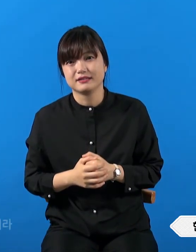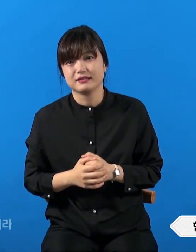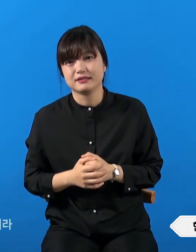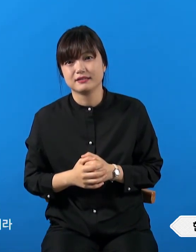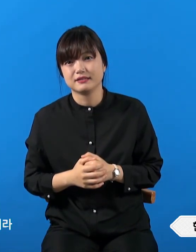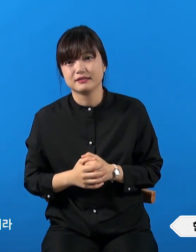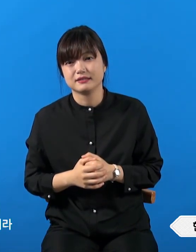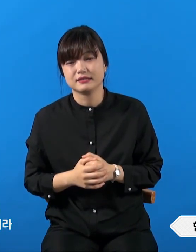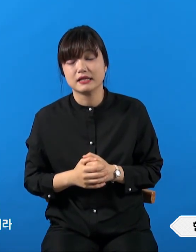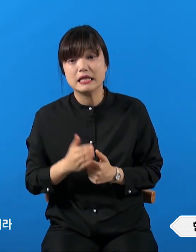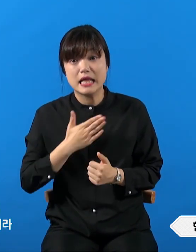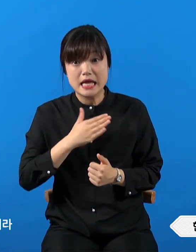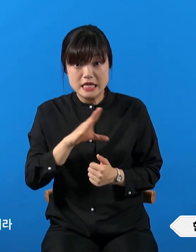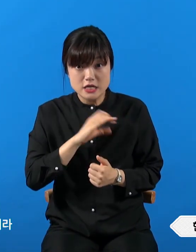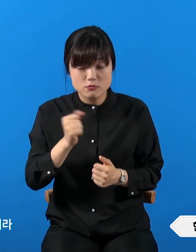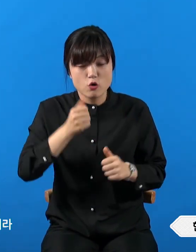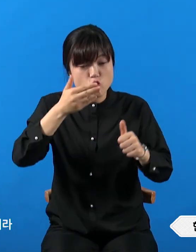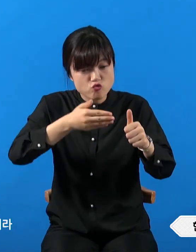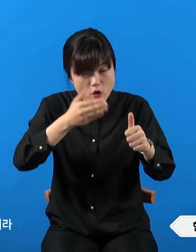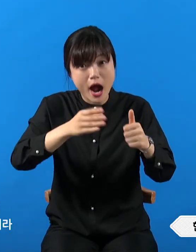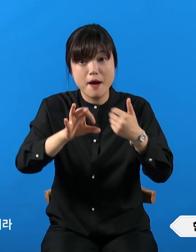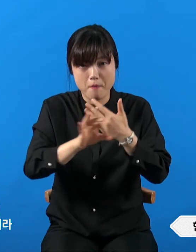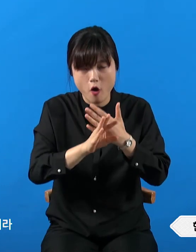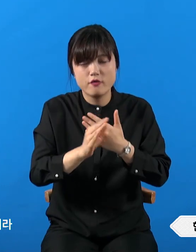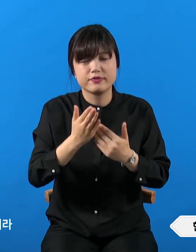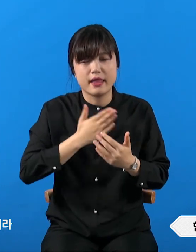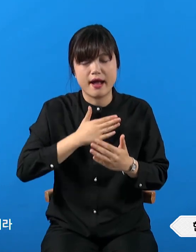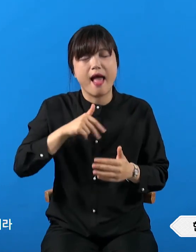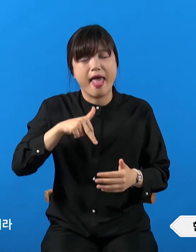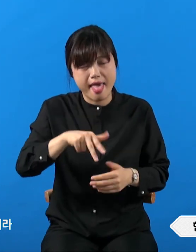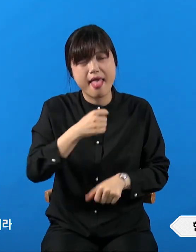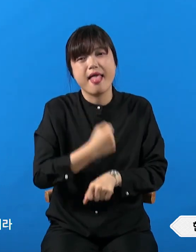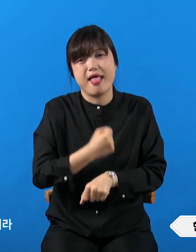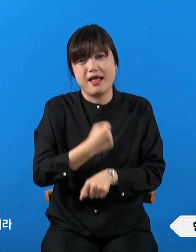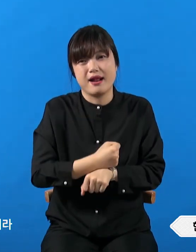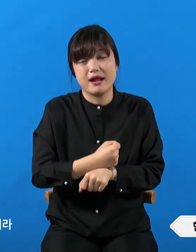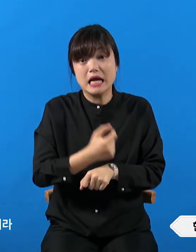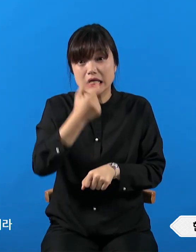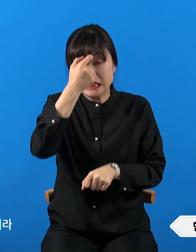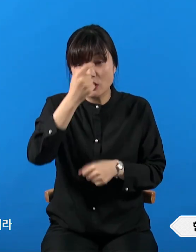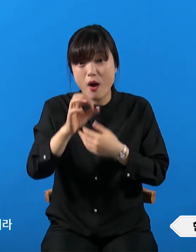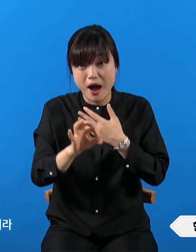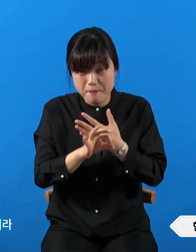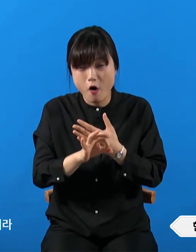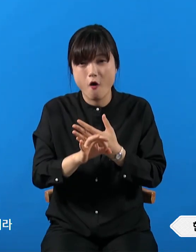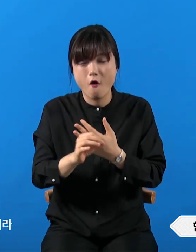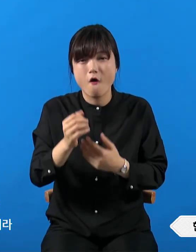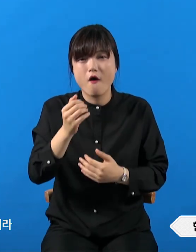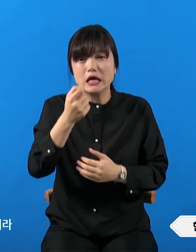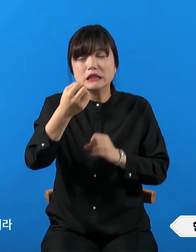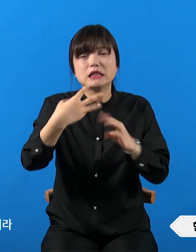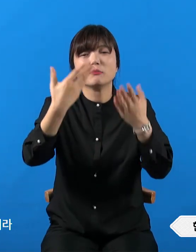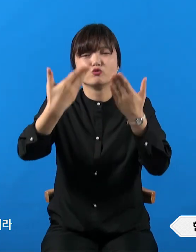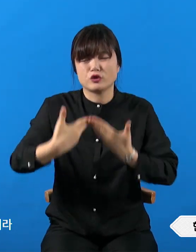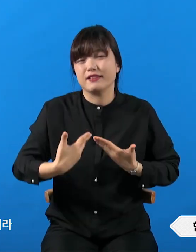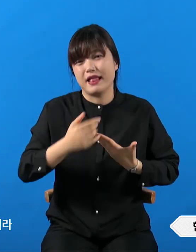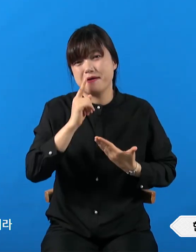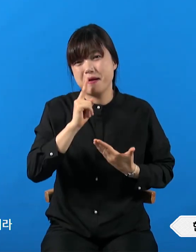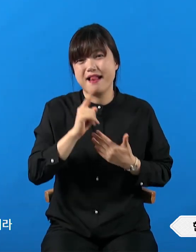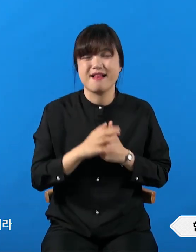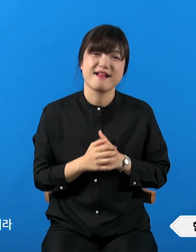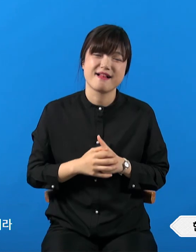이름으로 무엇이든지 내게 구하면 내가 행하리라 했습니다. 기도하면 응답해 주시겠다는